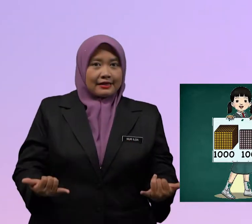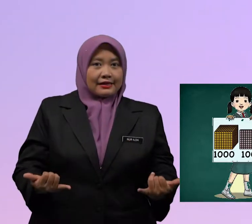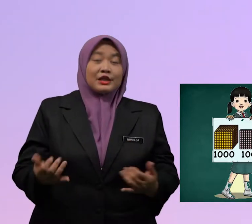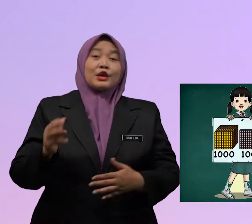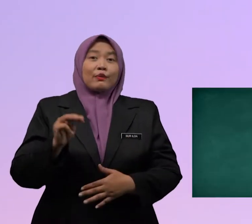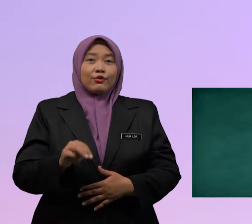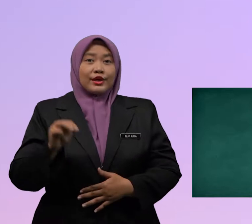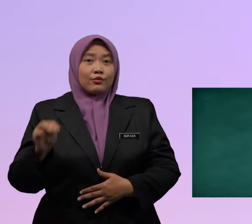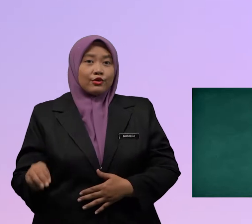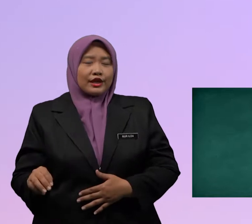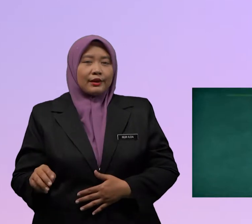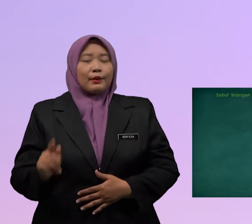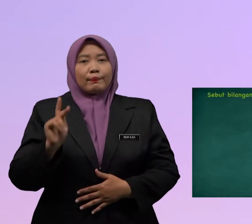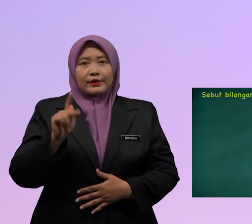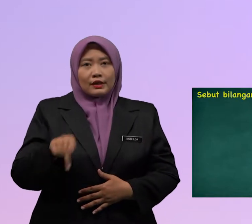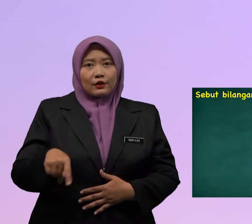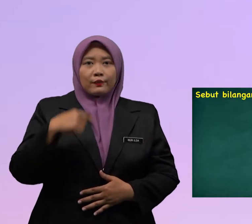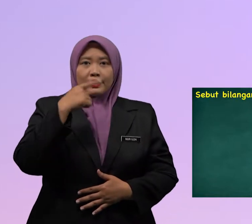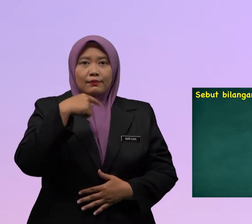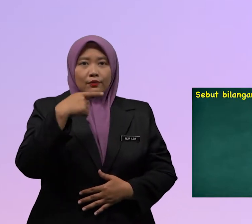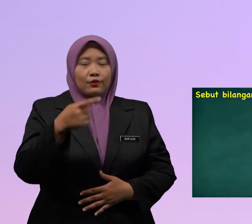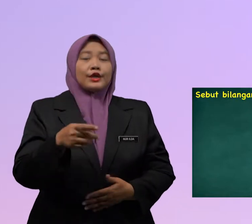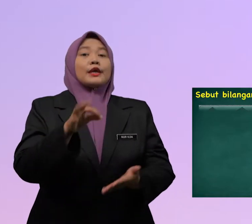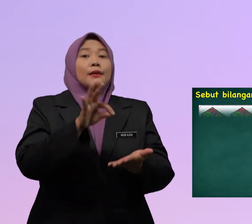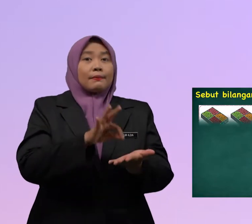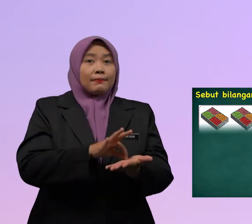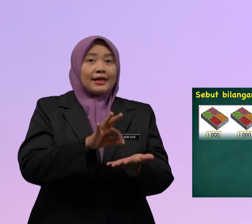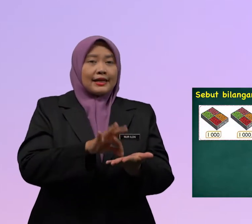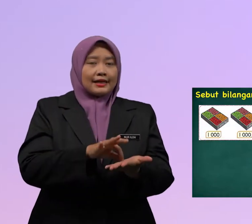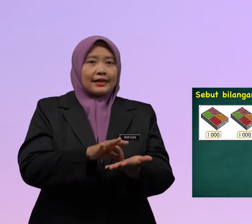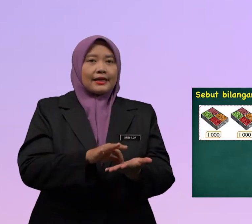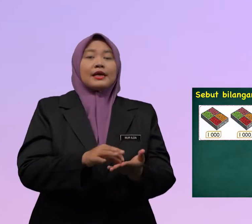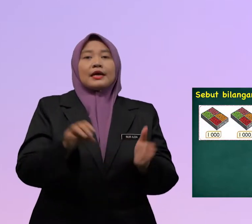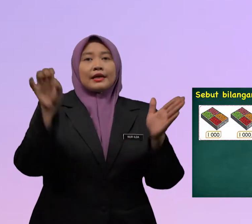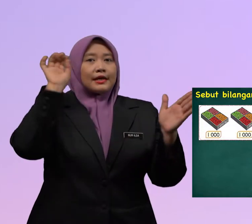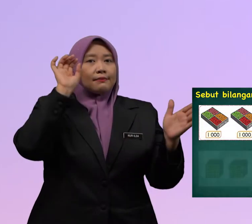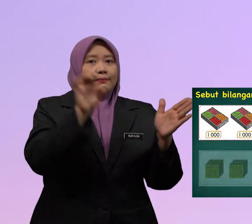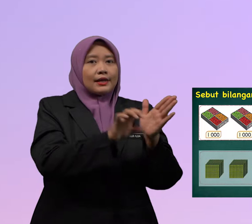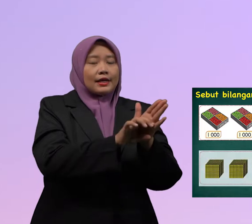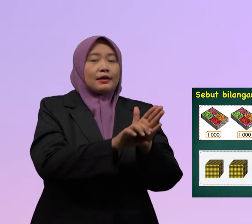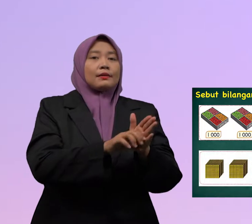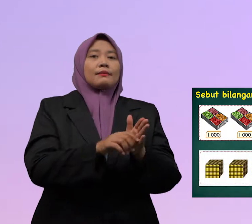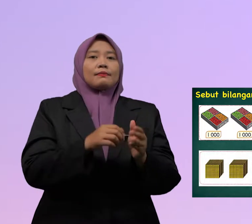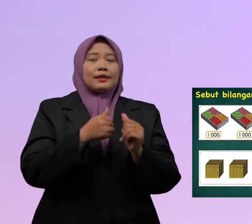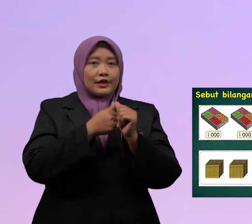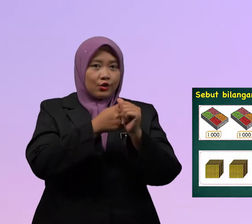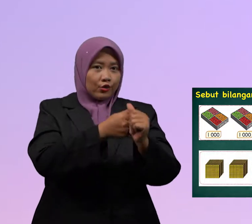Sekarang, murid-murid perlu menyebut bilangan gambar berikut.